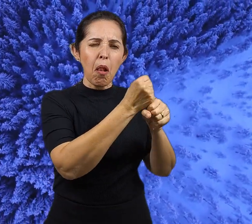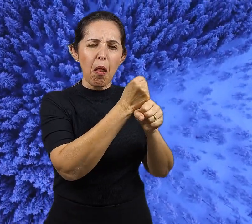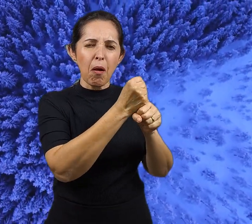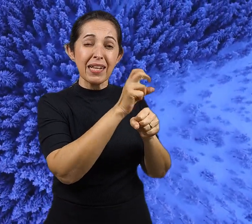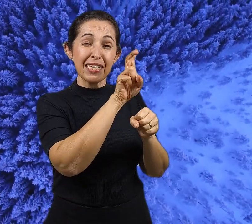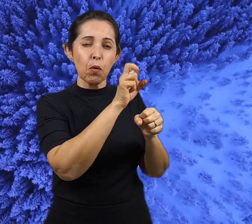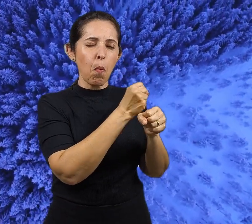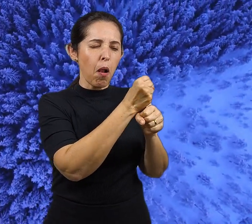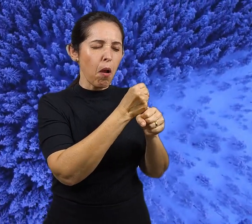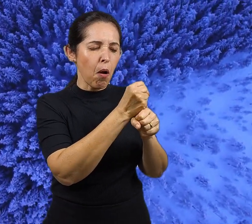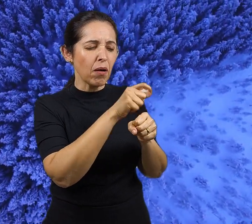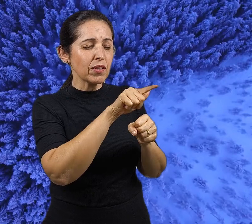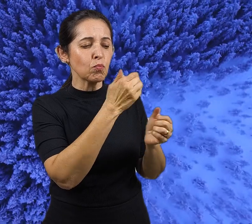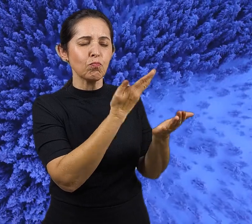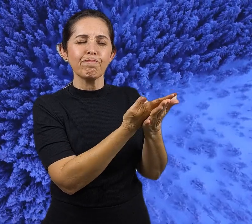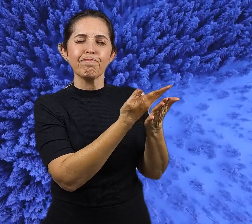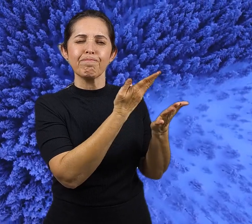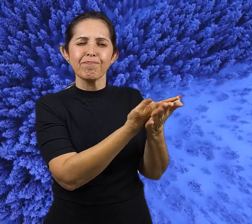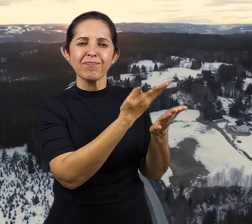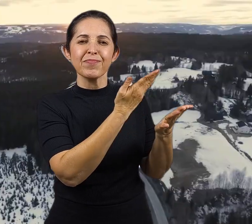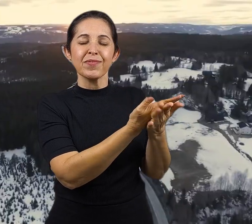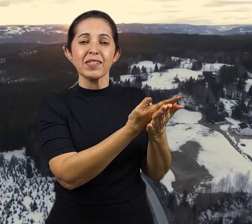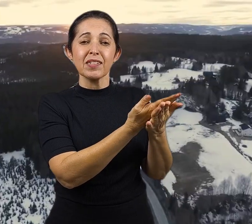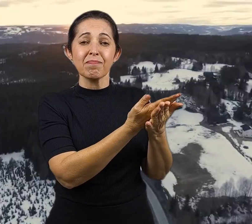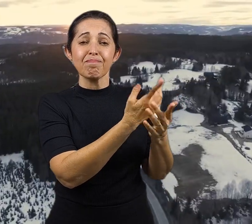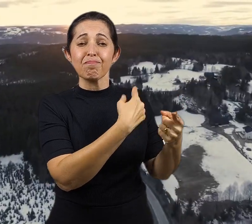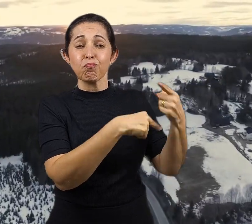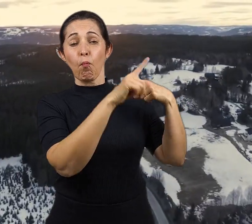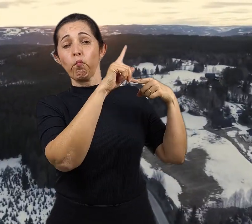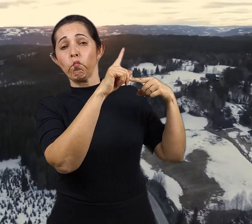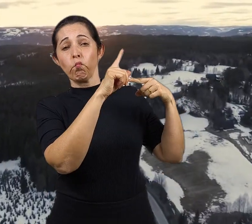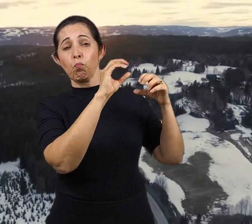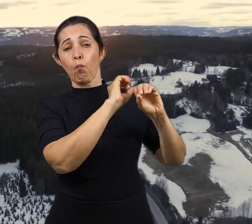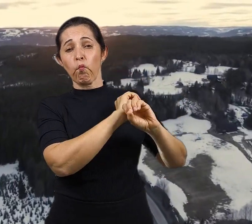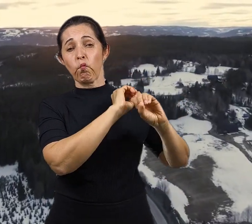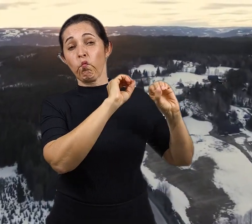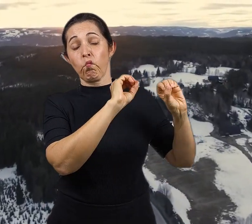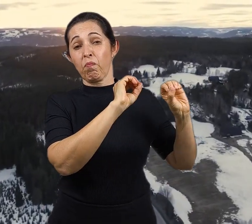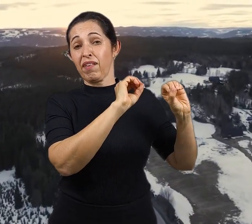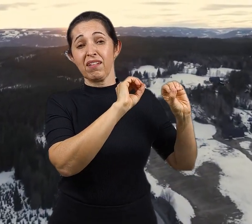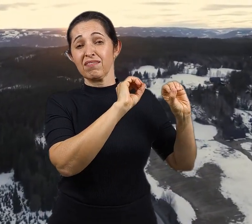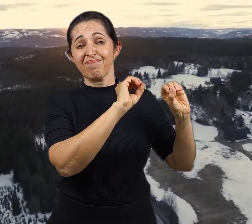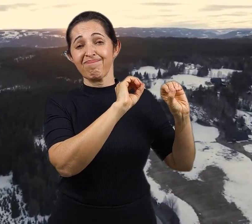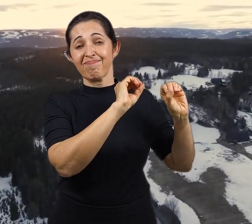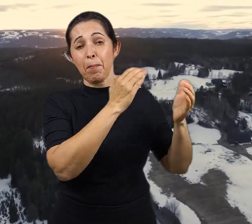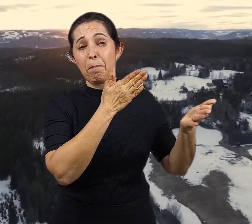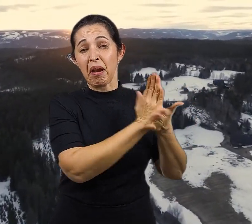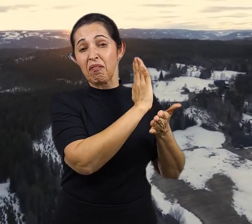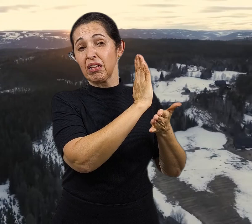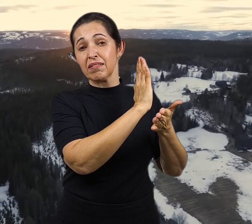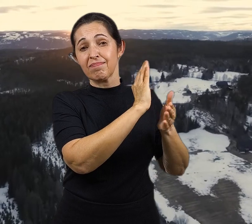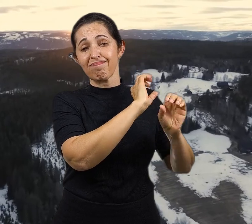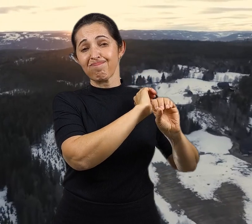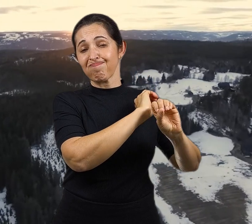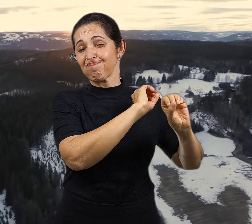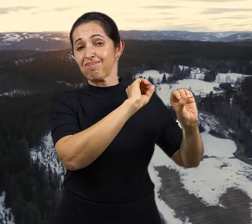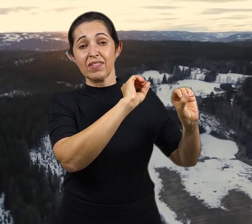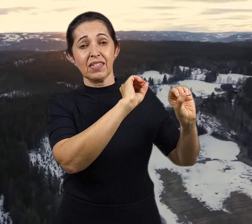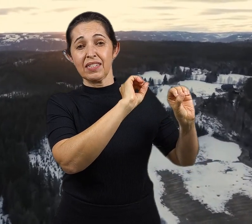E não conseguiu atingir as metas dela. E ficou sujeito a perder 5 anos de